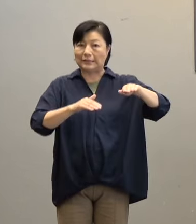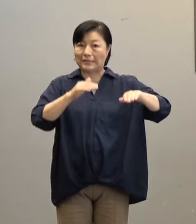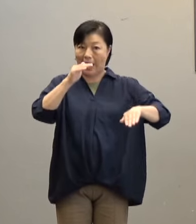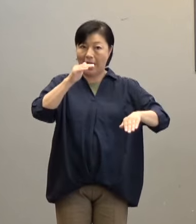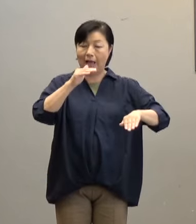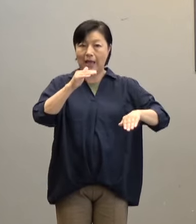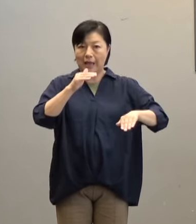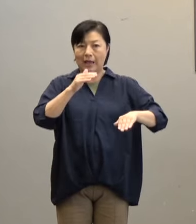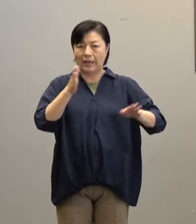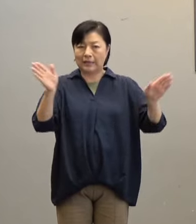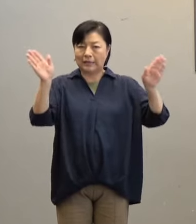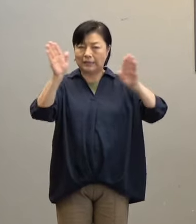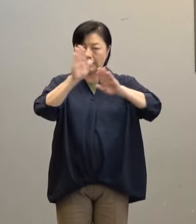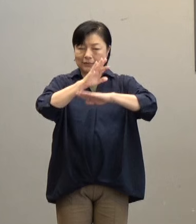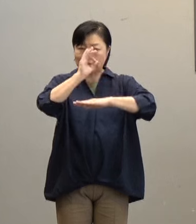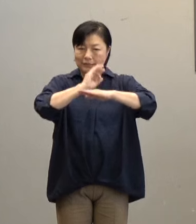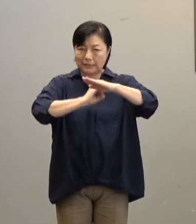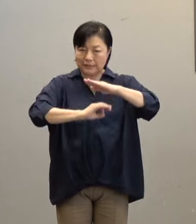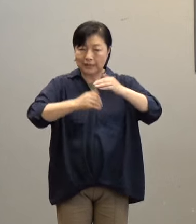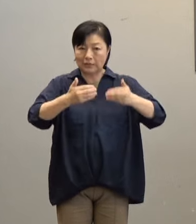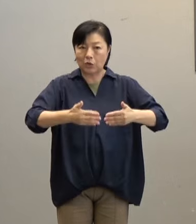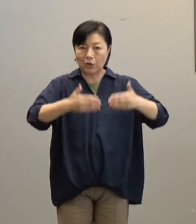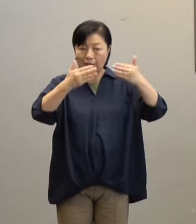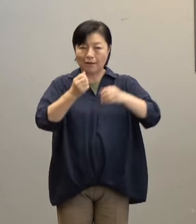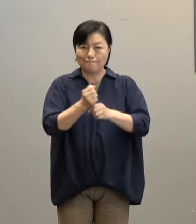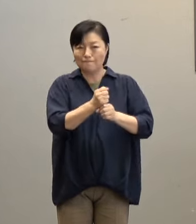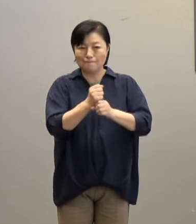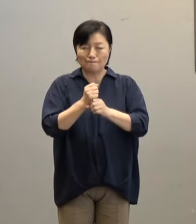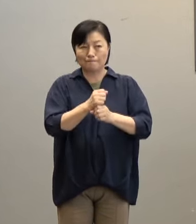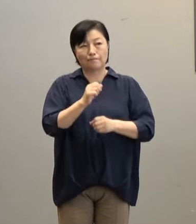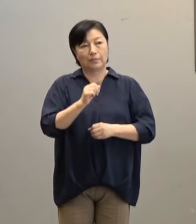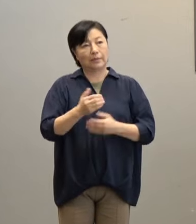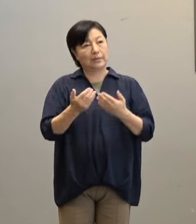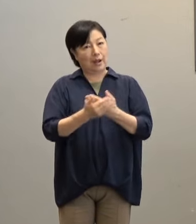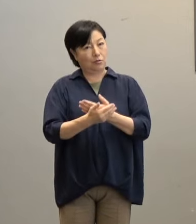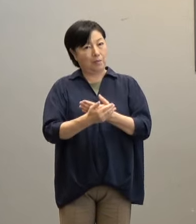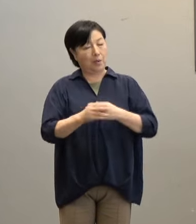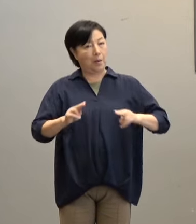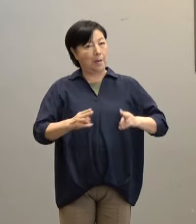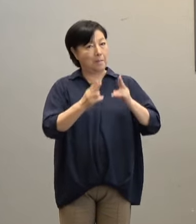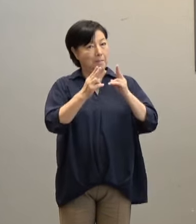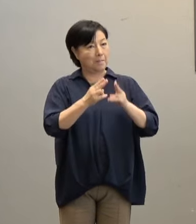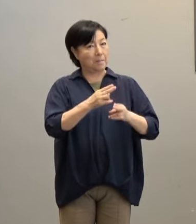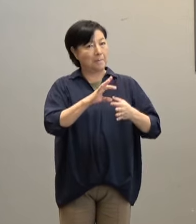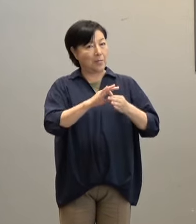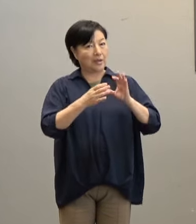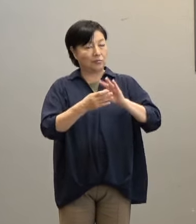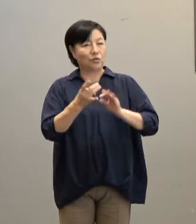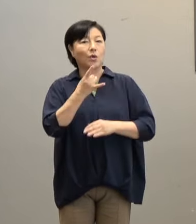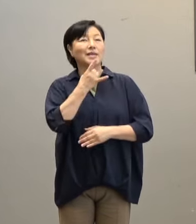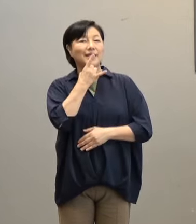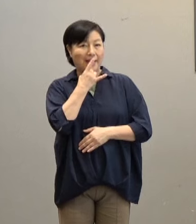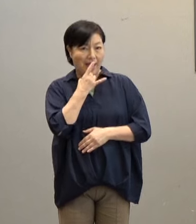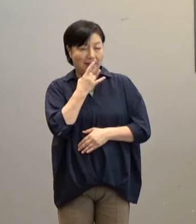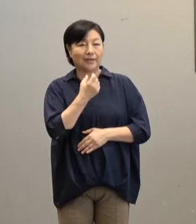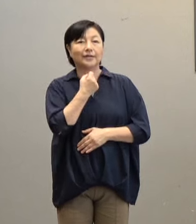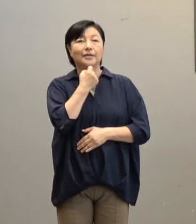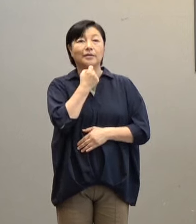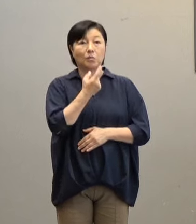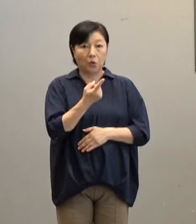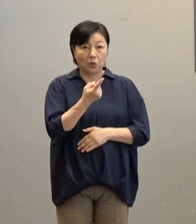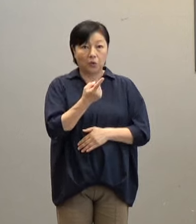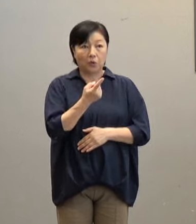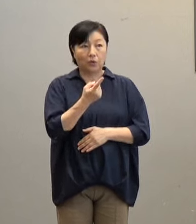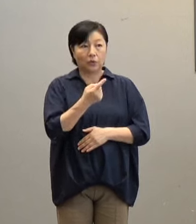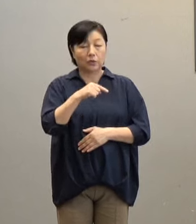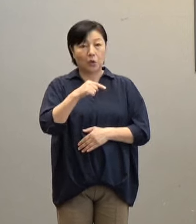戦とかになりかねないという状況ですけれども、自身のパリ五輪への期待とですね、もう一つの本